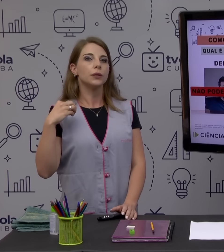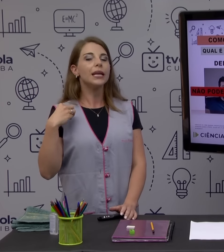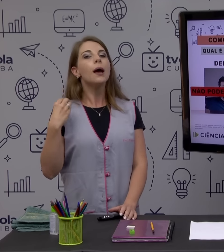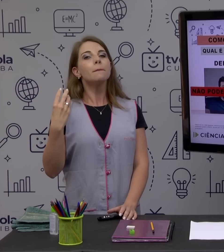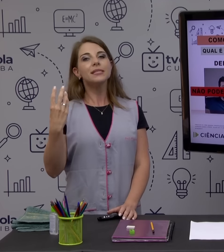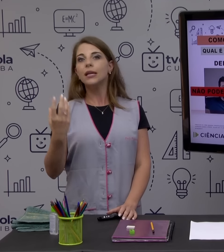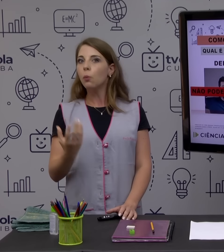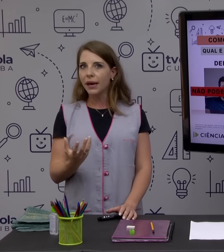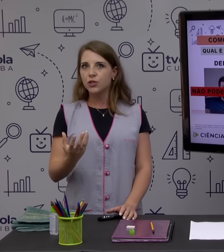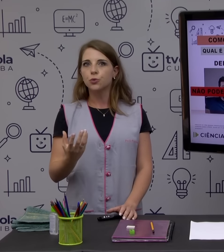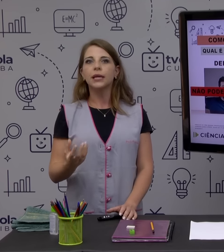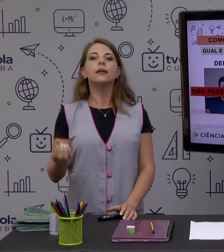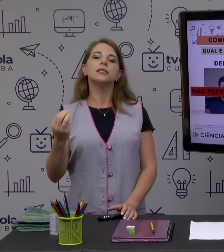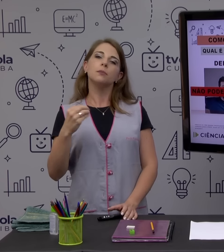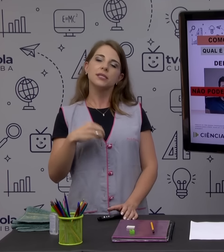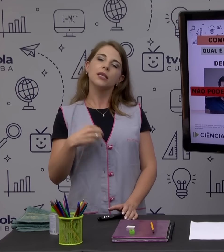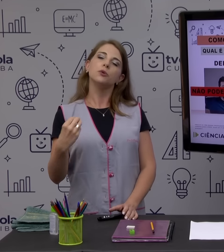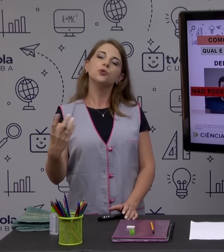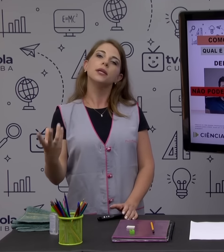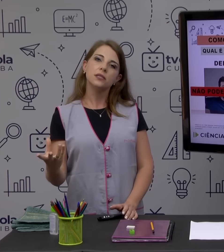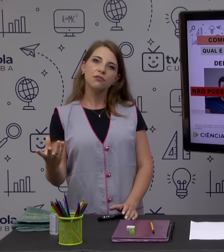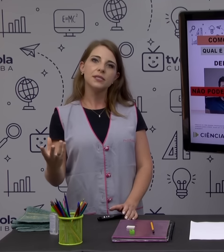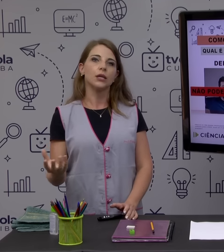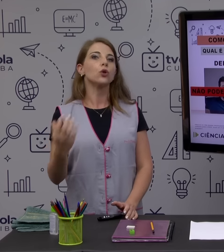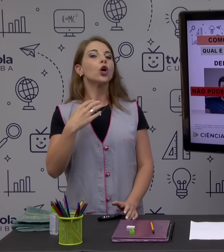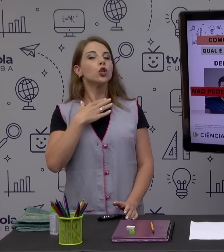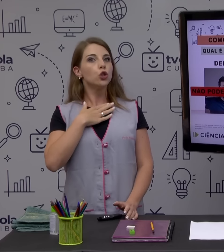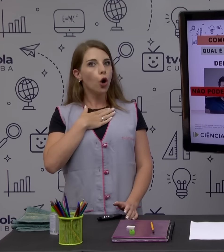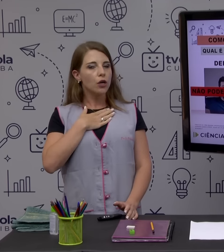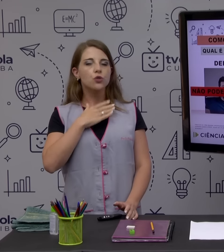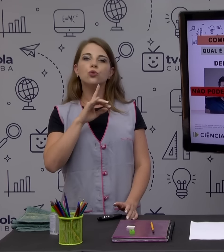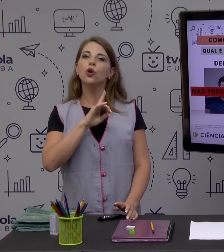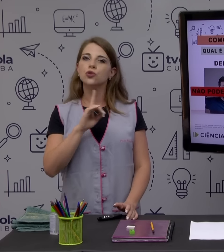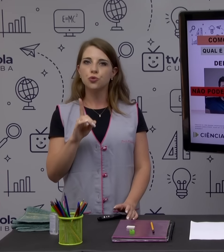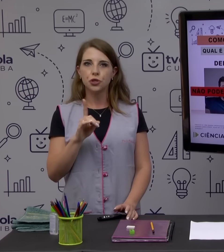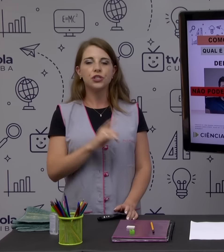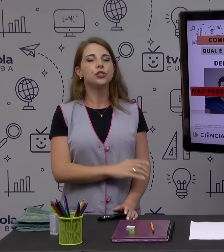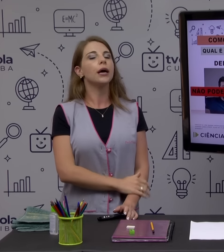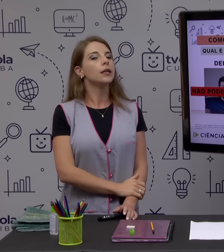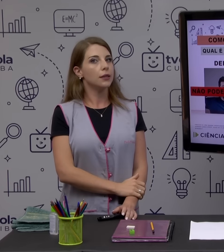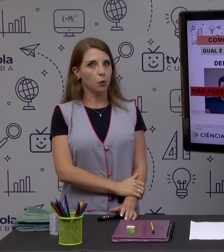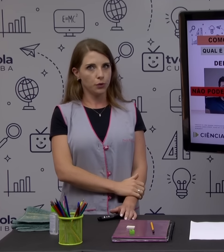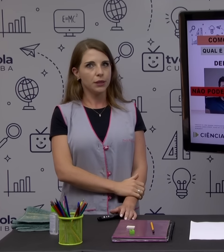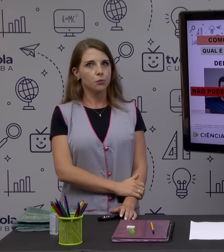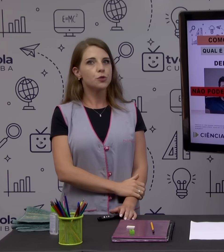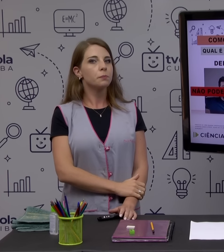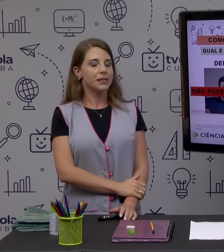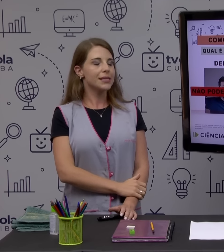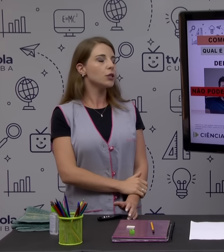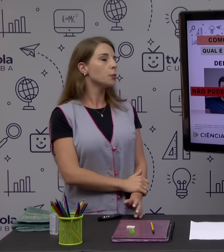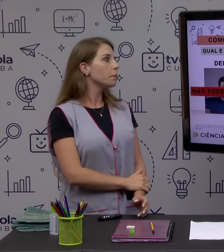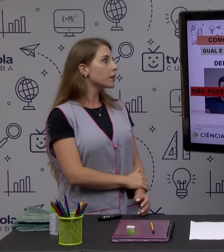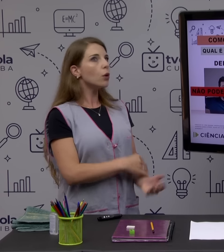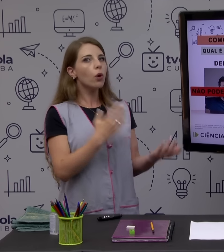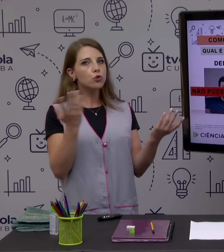orelha, mas ele é um médico, né, ele sabe exatamente o que ele está fazendo. Nós, no nosso dia a dia, não podemos, tá certo? Então, qual